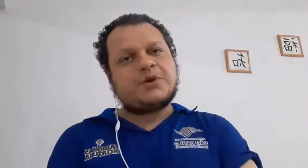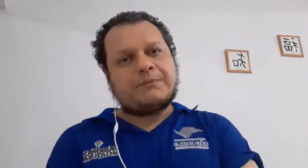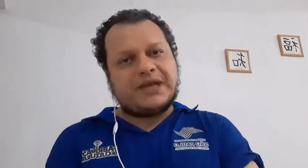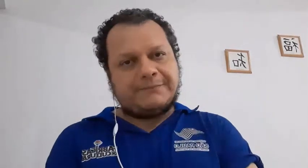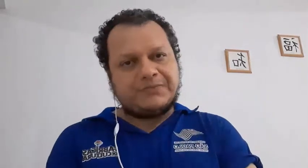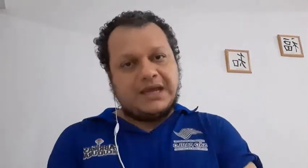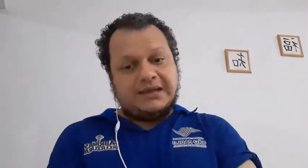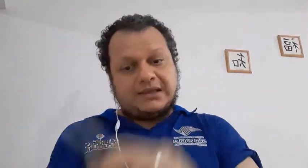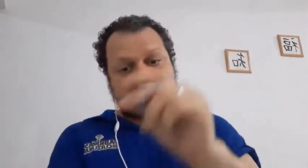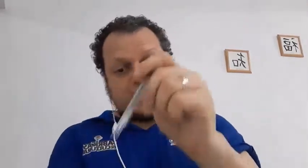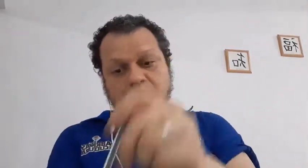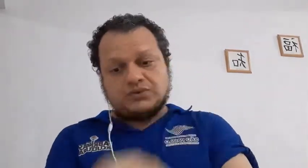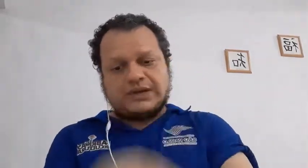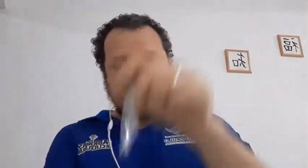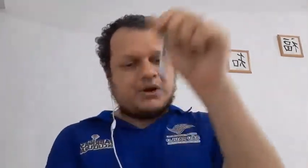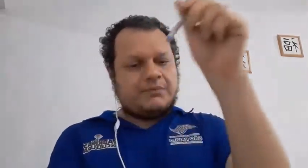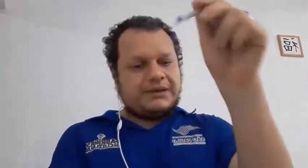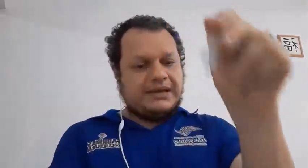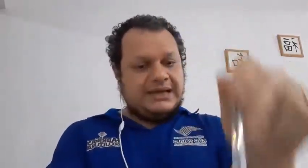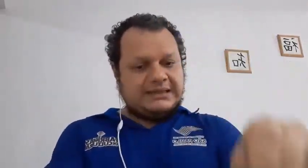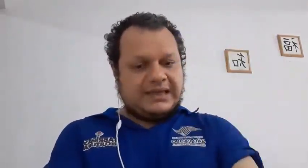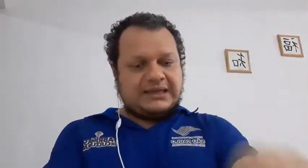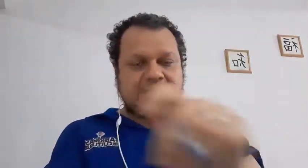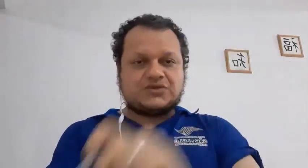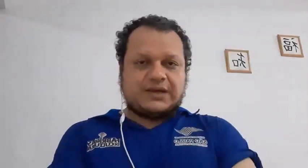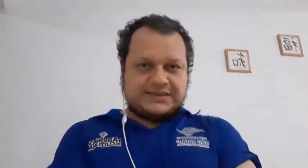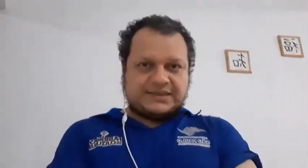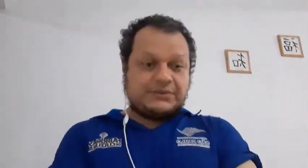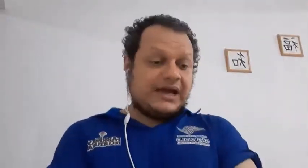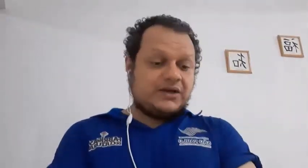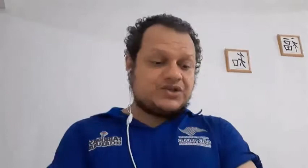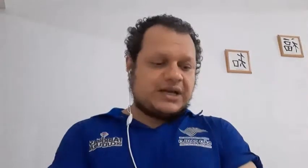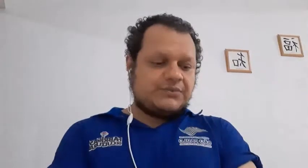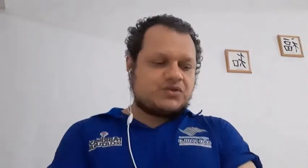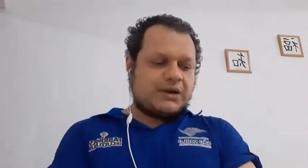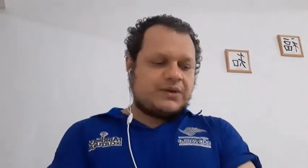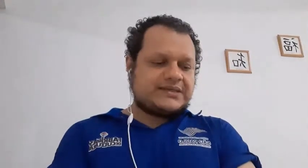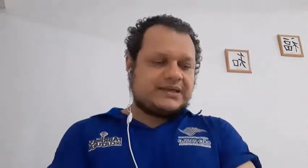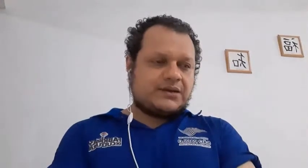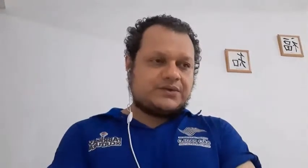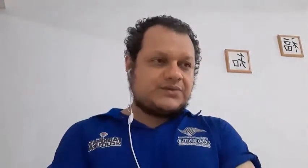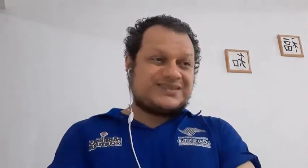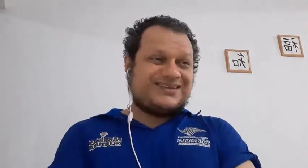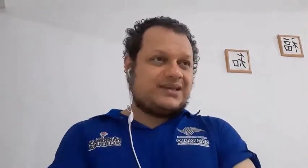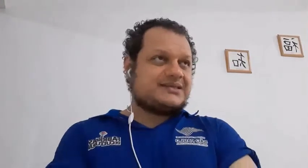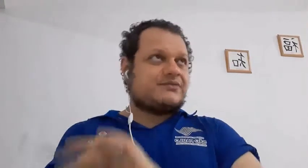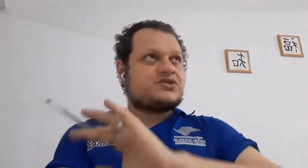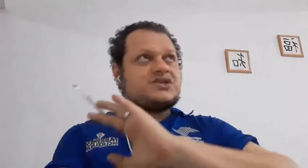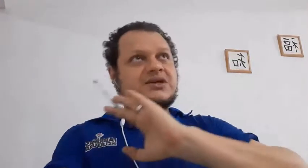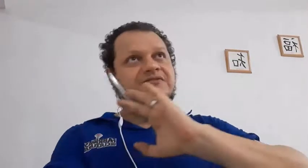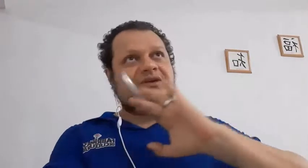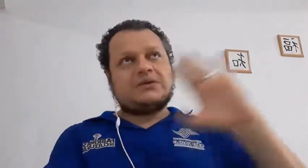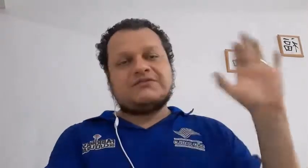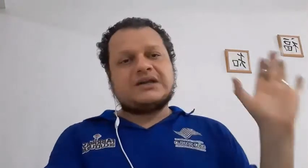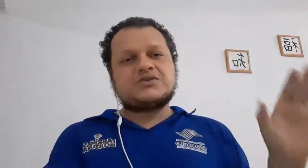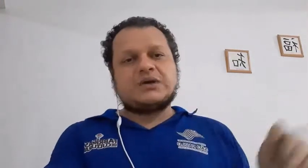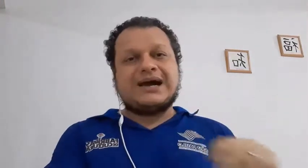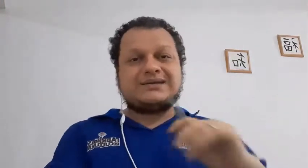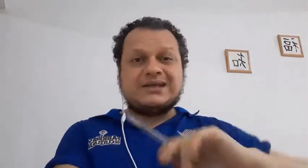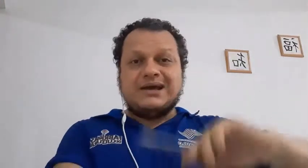própria, tem a sua cultura própria, tem a sua questão. E aí nós chegamos numa coisa aqui que eu tenho certeza que vocês já viram em vários lugares,